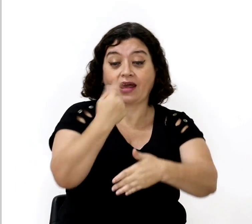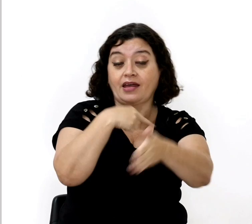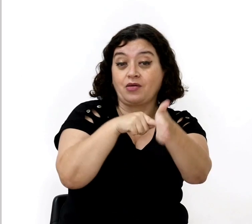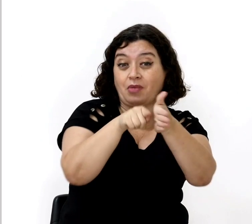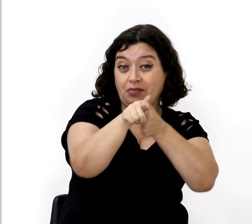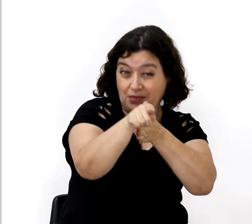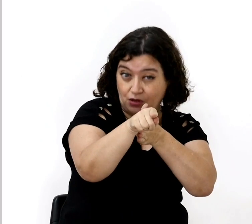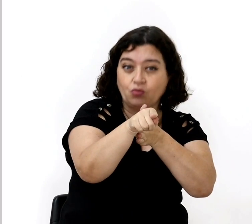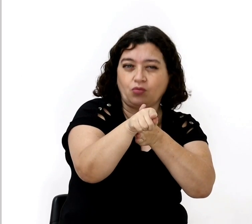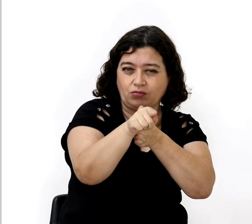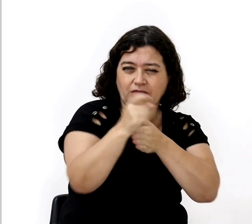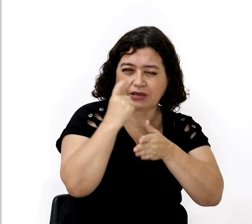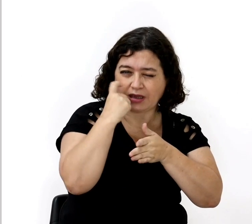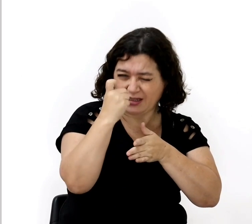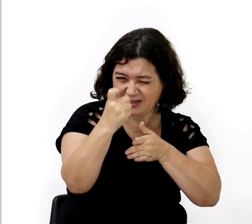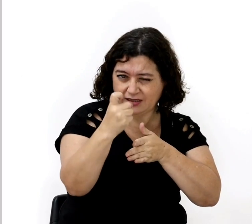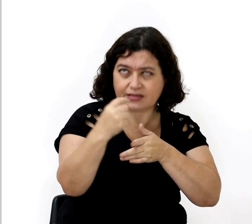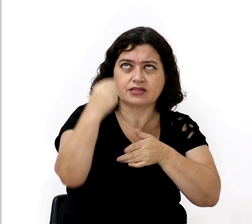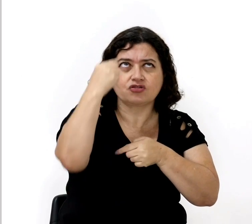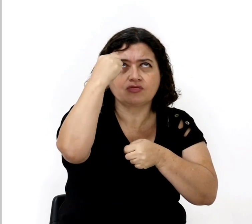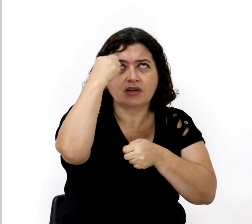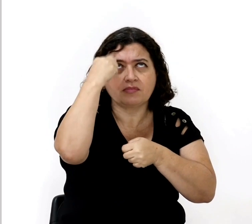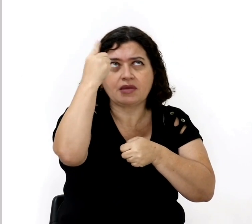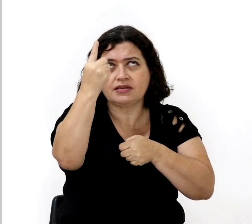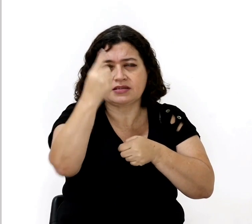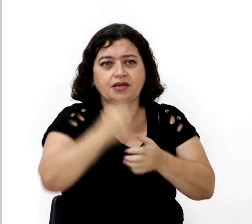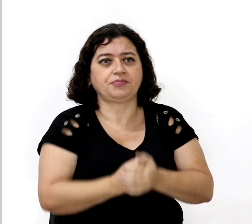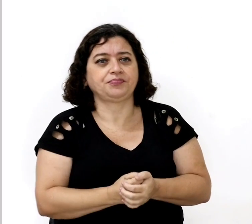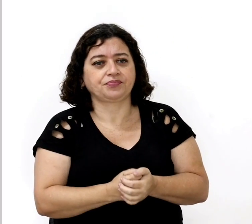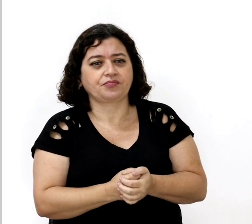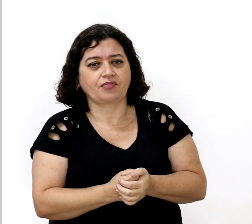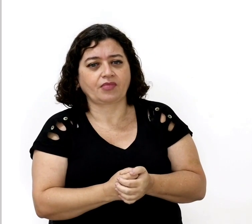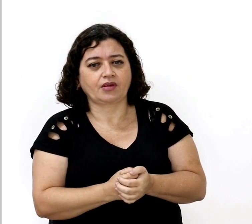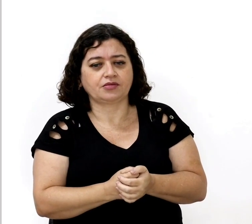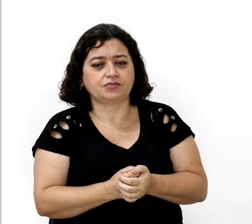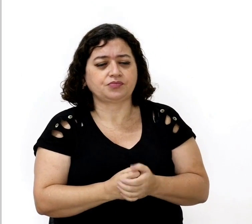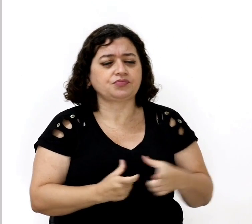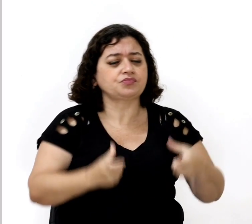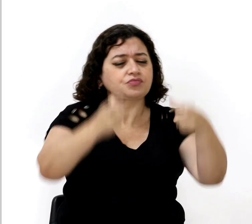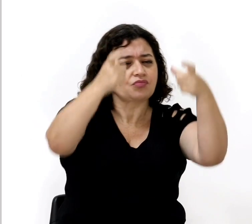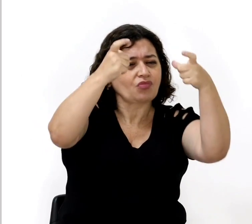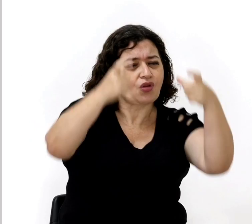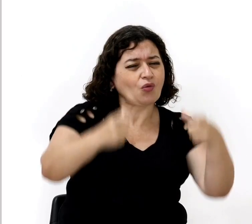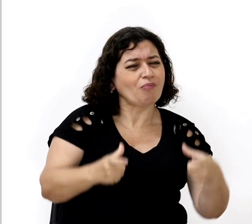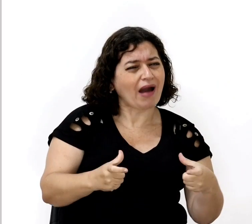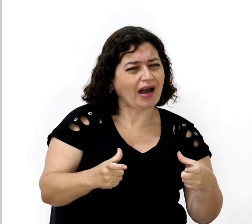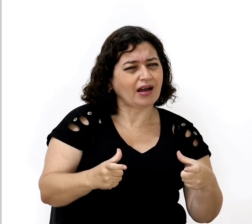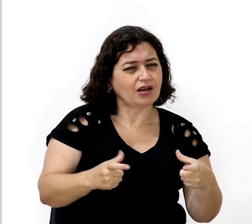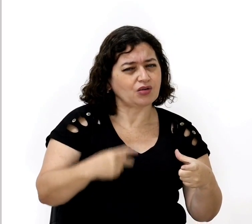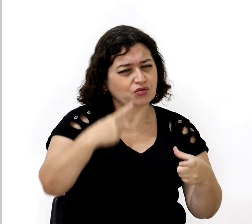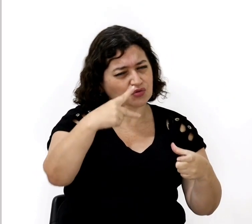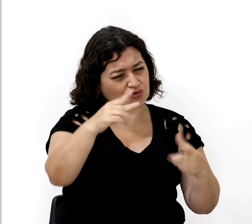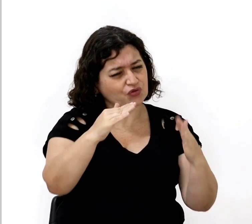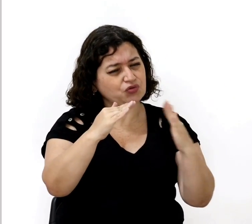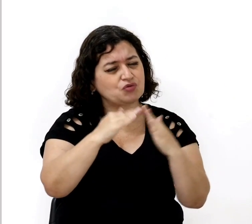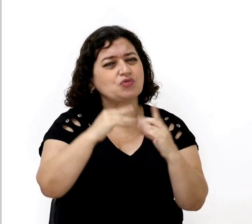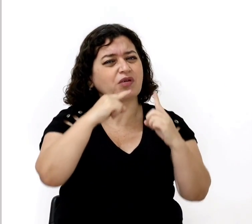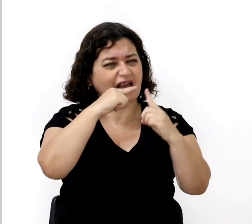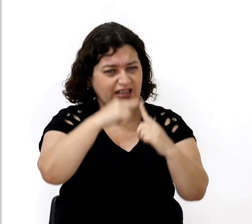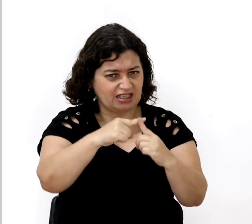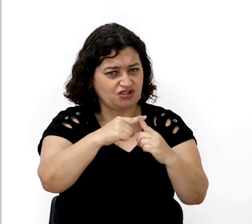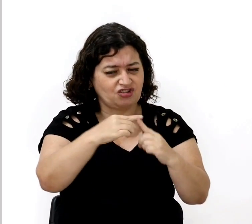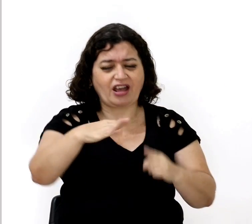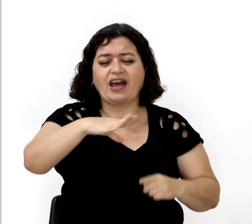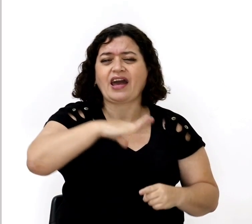surge uma pergunta interessante para a gente pensar. Será que o bairro onde você está, será que a sua igreja